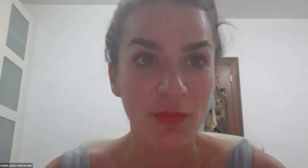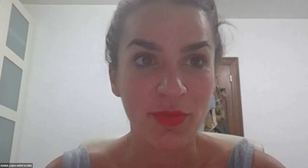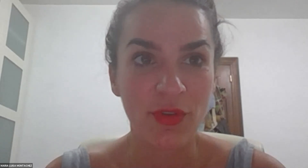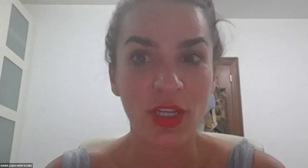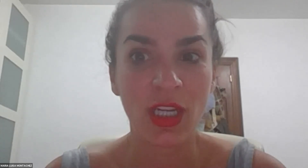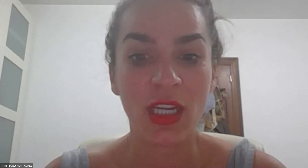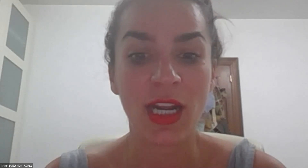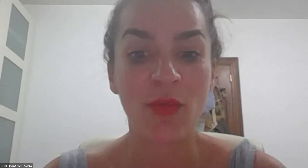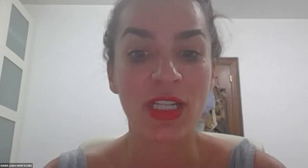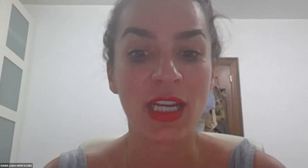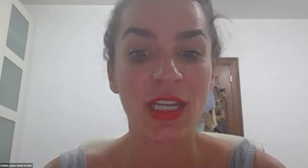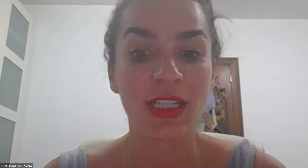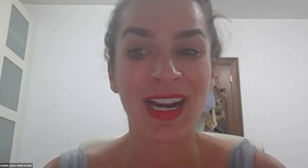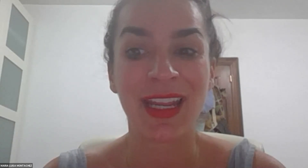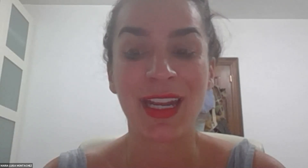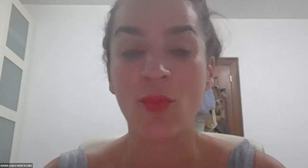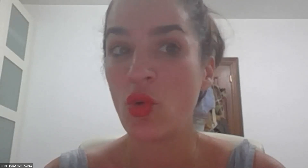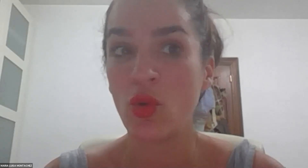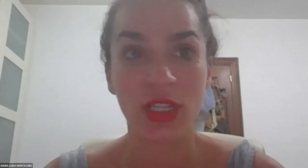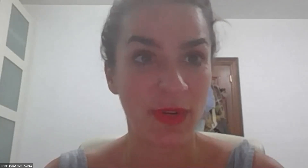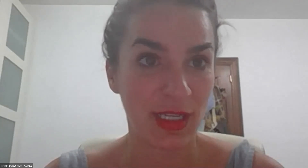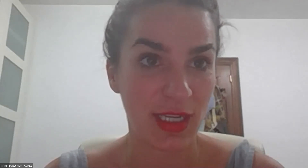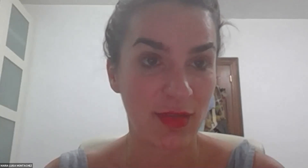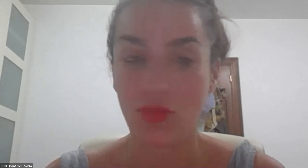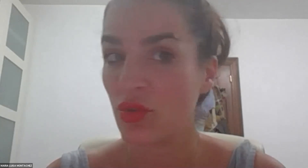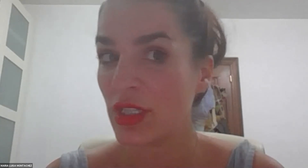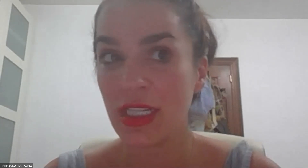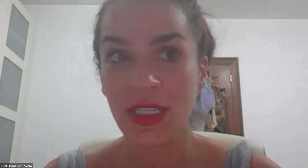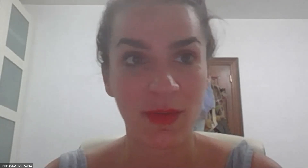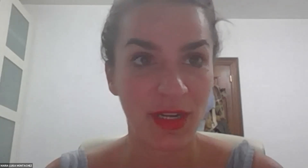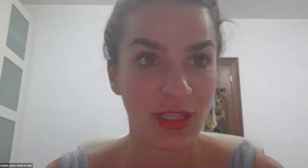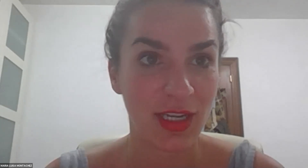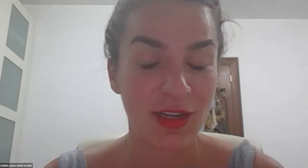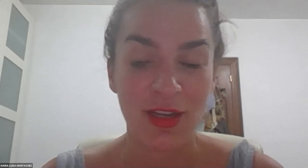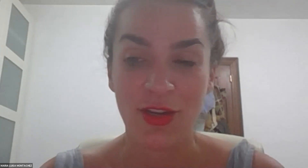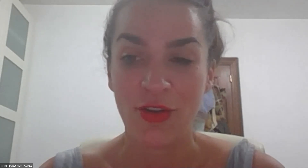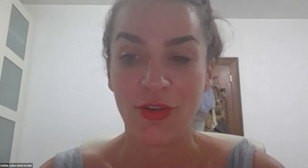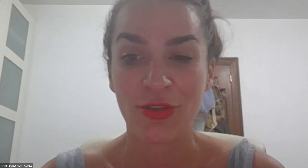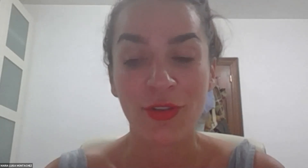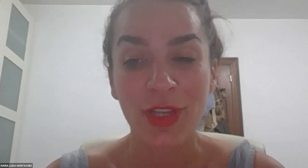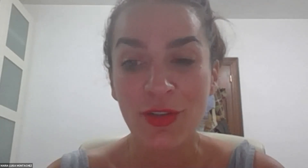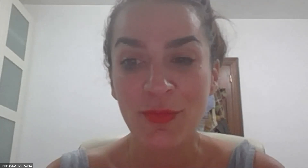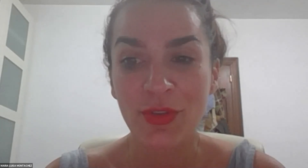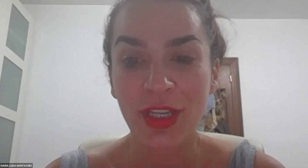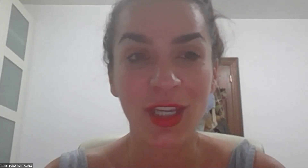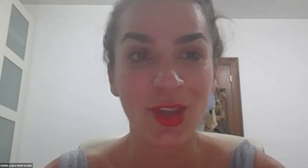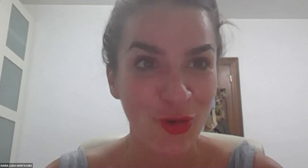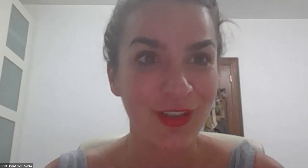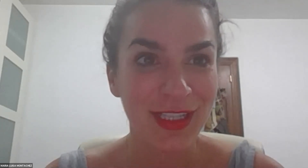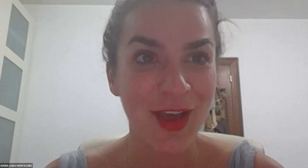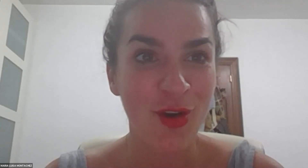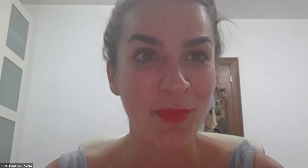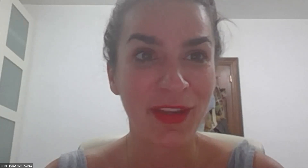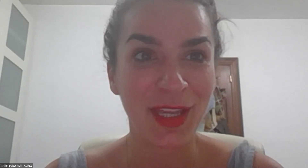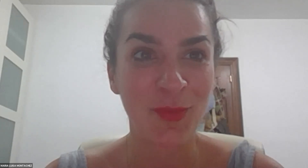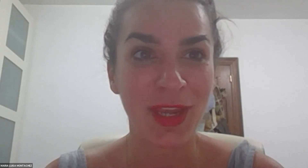poco tiempo y la lengua de señas requiere mucha práctica, muchísima práctica. Os lo digo porque yo